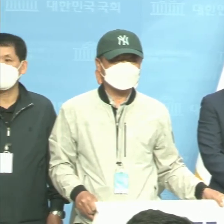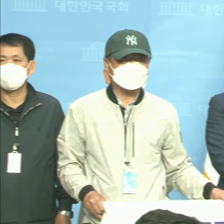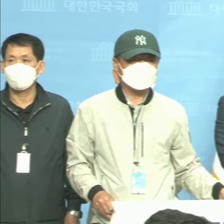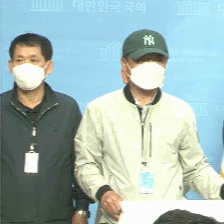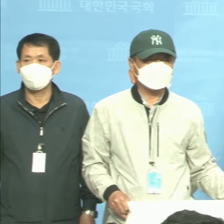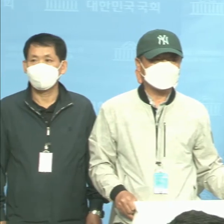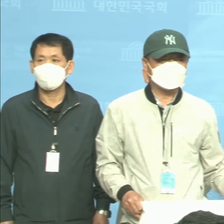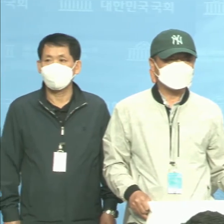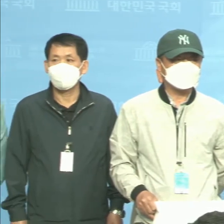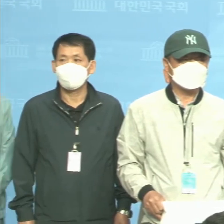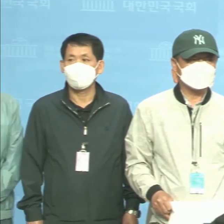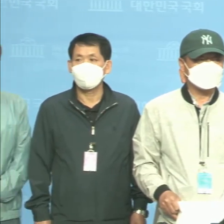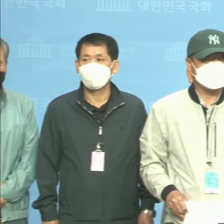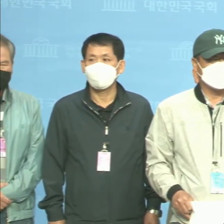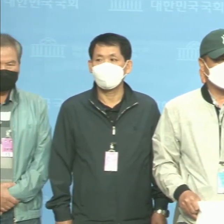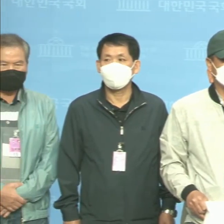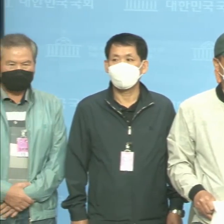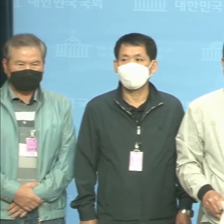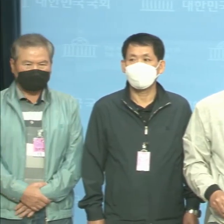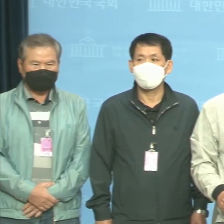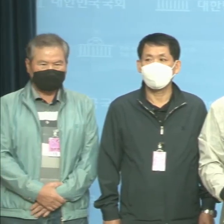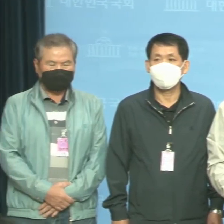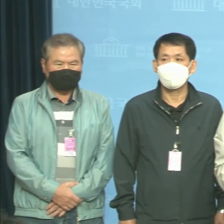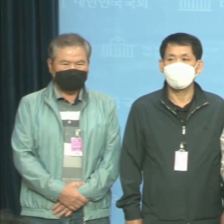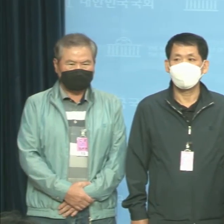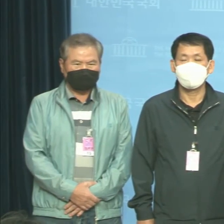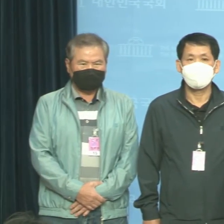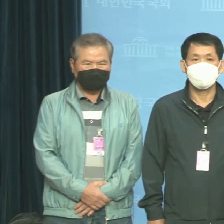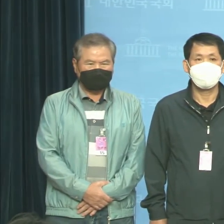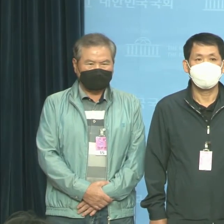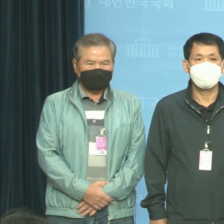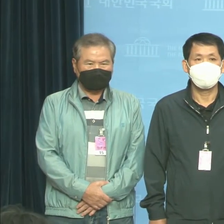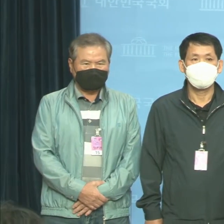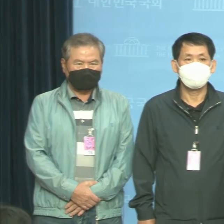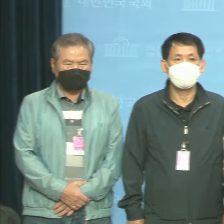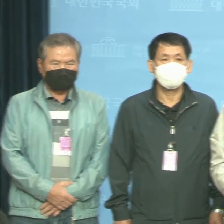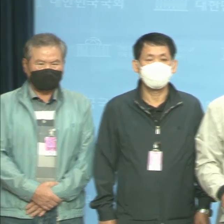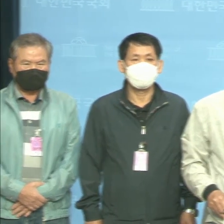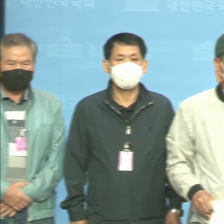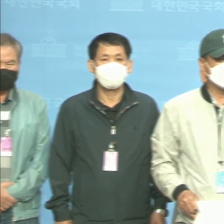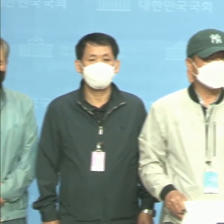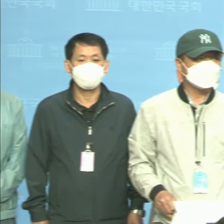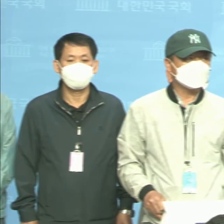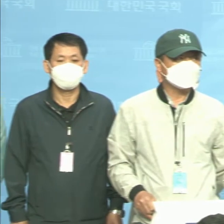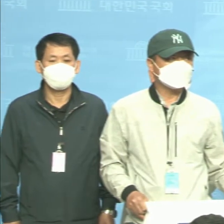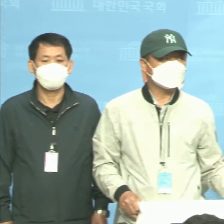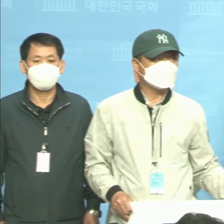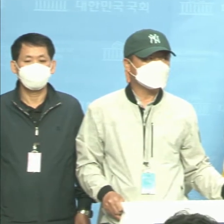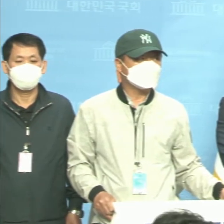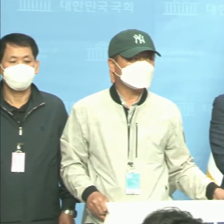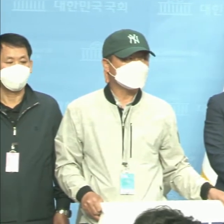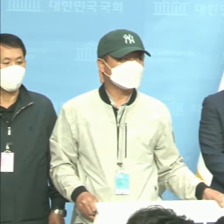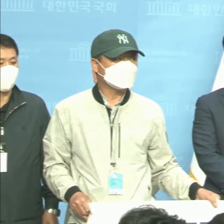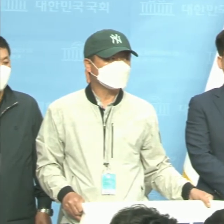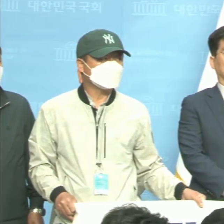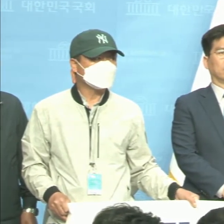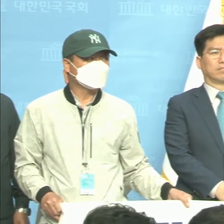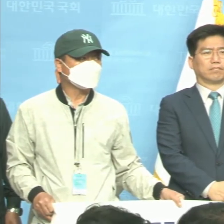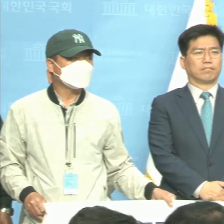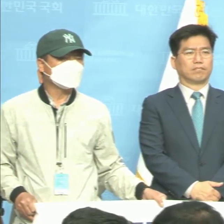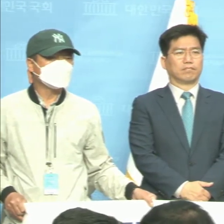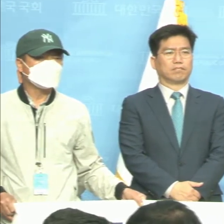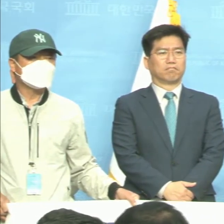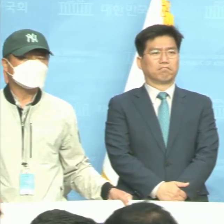기자회견 취지에 대해서 말씀 드린 외에 오늘 참석해주신 위원장 분들 차례로 말씀을 듣겠습니다